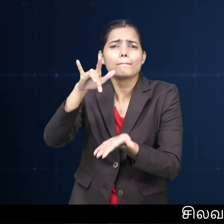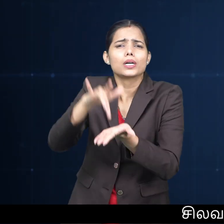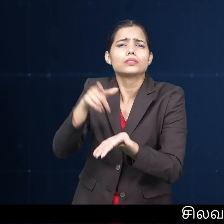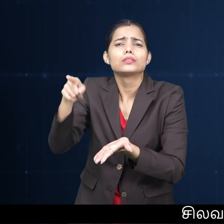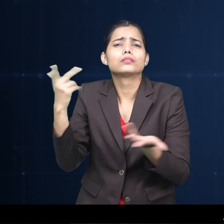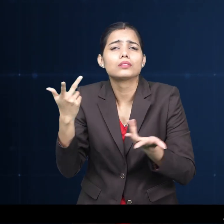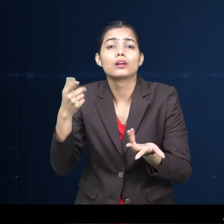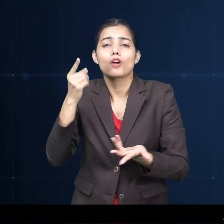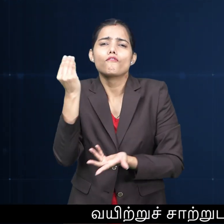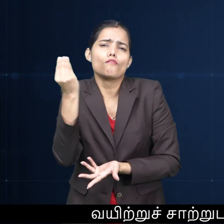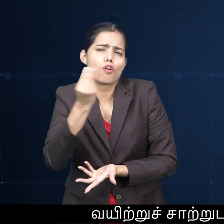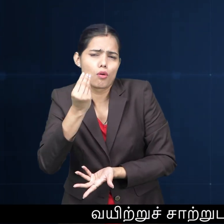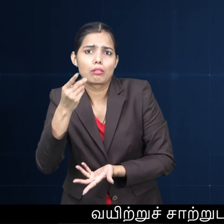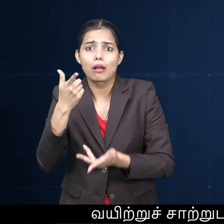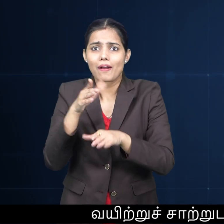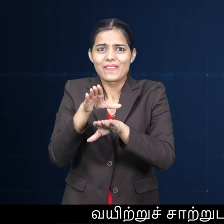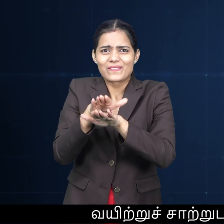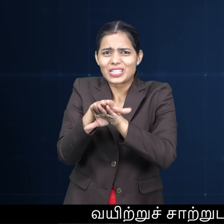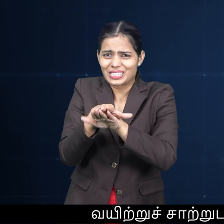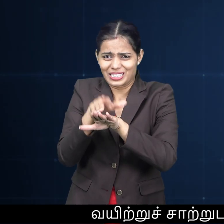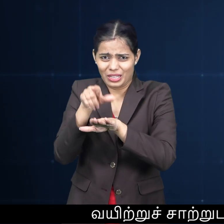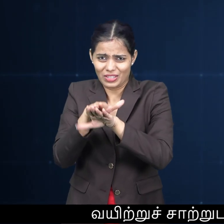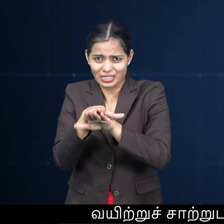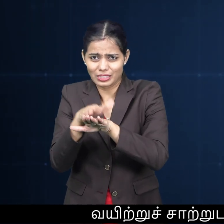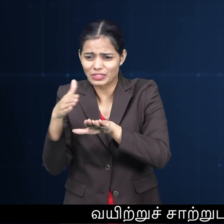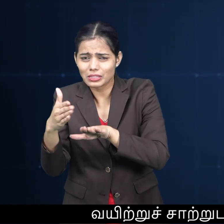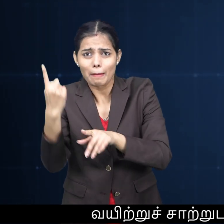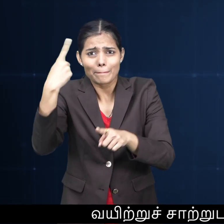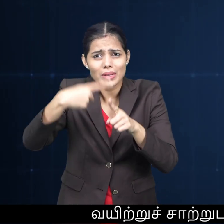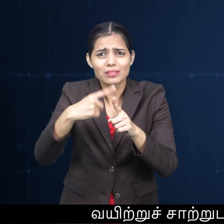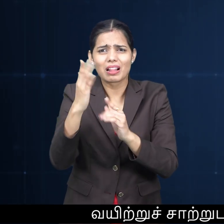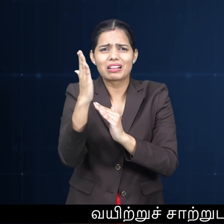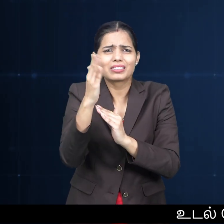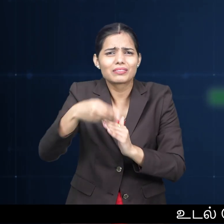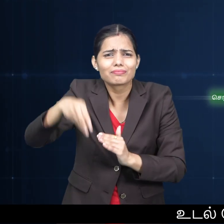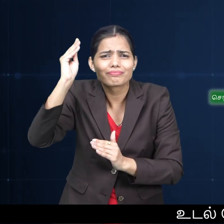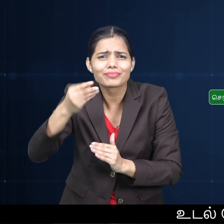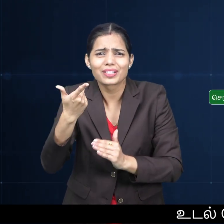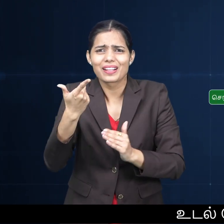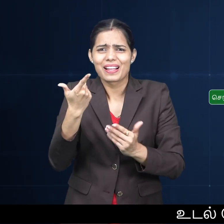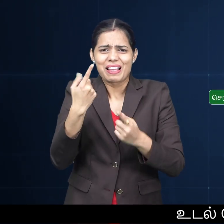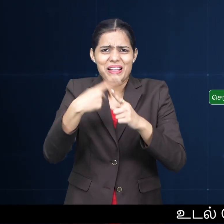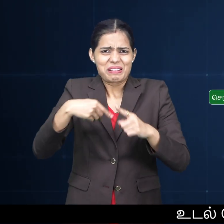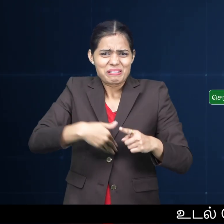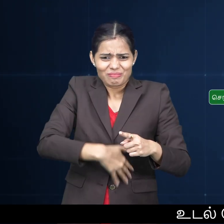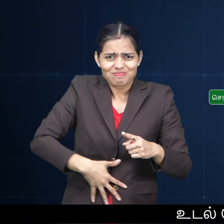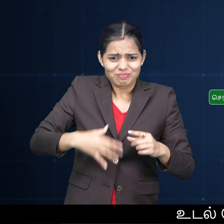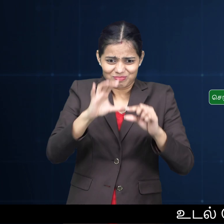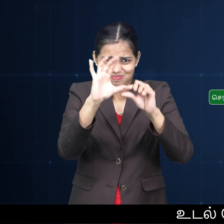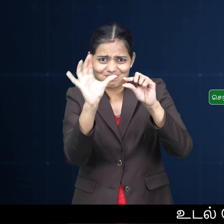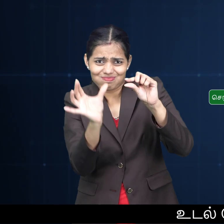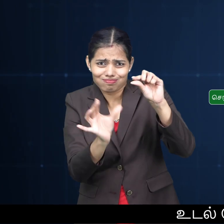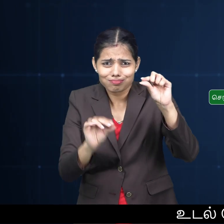அவர் உடல் வெப்பநிலையில் வயிற்று சாறுடன் ஒரு கண்ணாடி ஜாடியில் சில மீன் துண்டுகளை வைத்தார்.